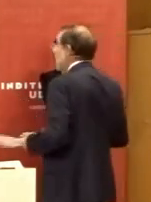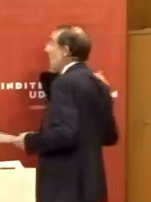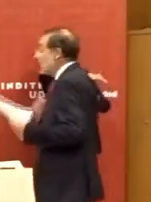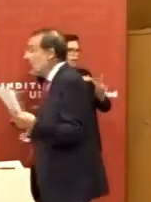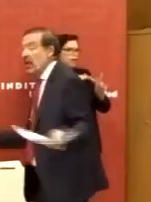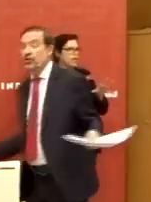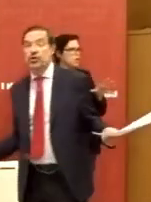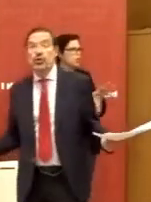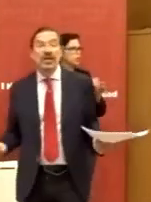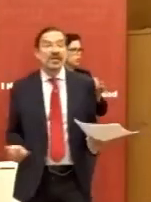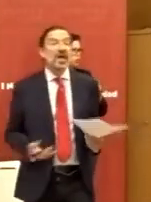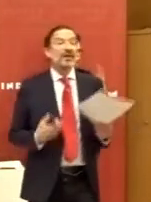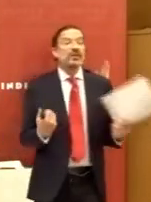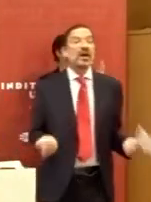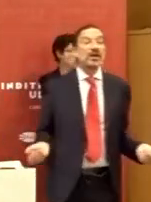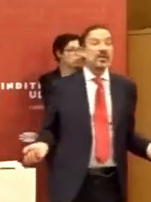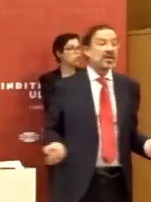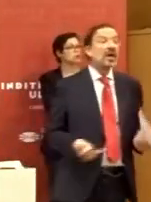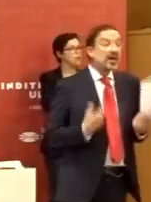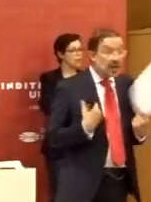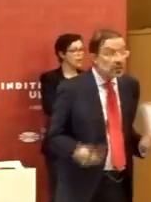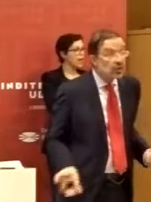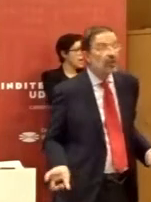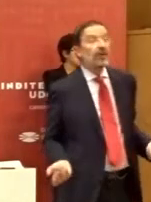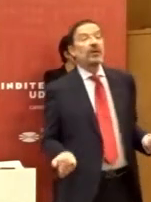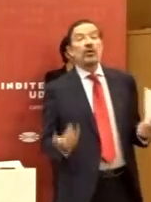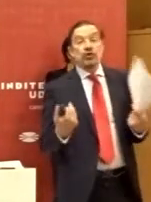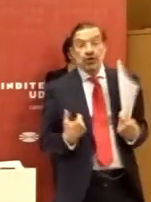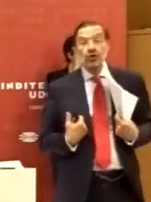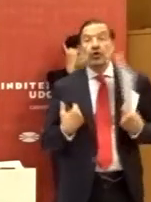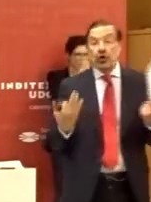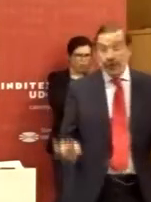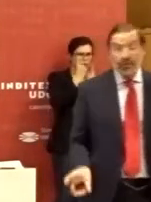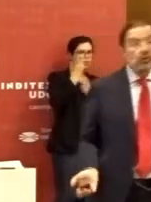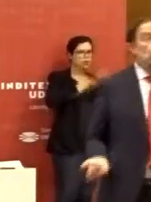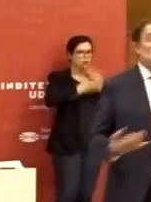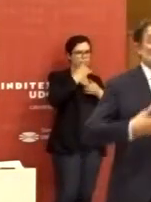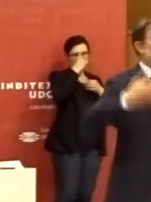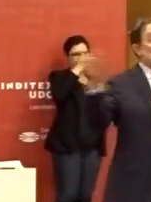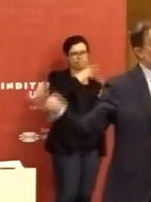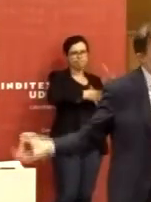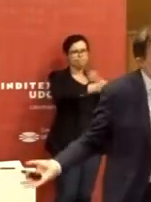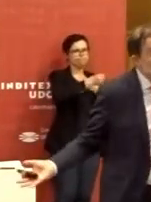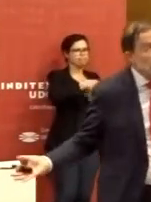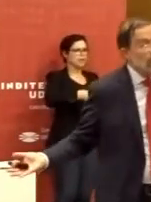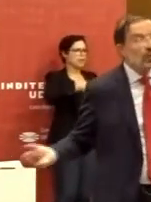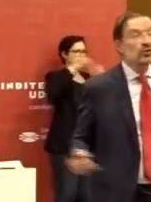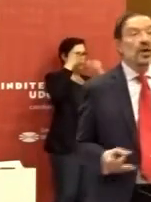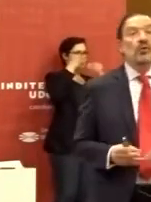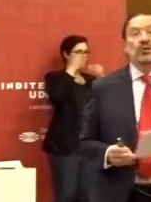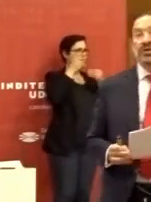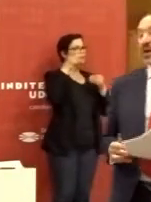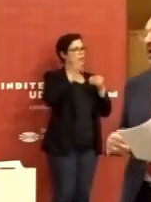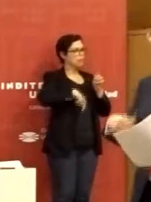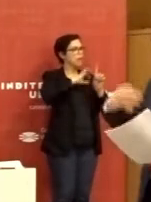inclusivo, ayuda a los estudiantes a aceptar la diversidad y, de hecho, nosotros contamos con estudiantes de otros